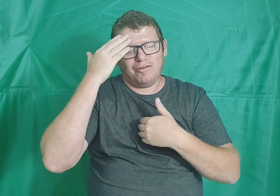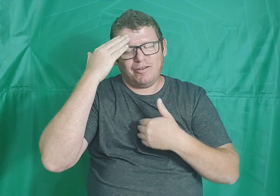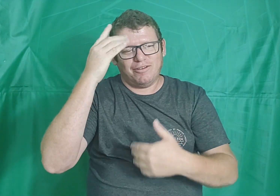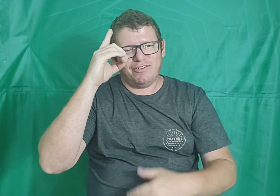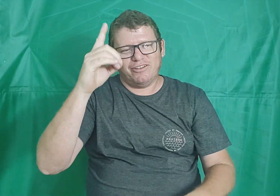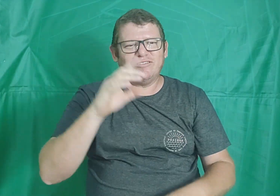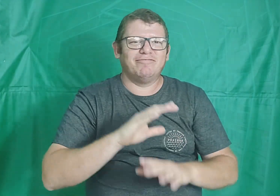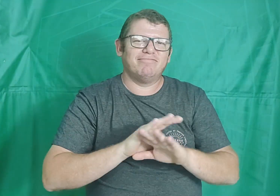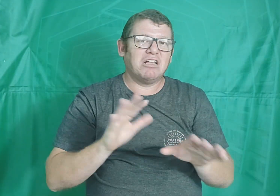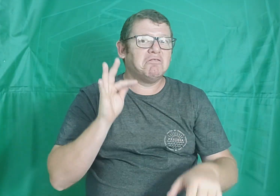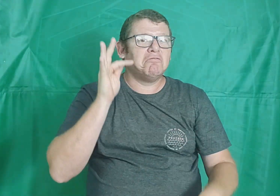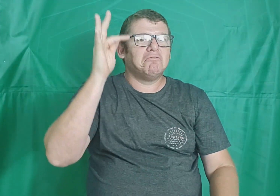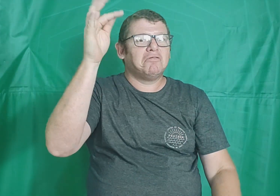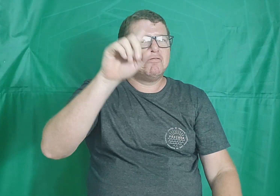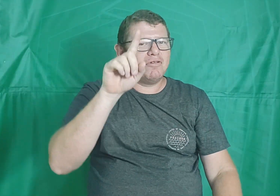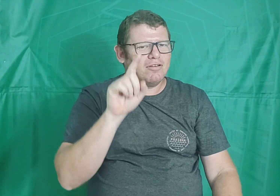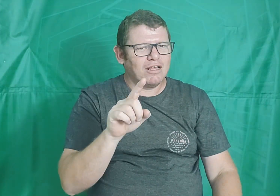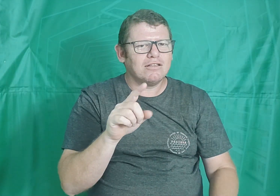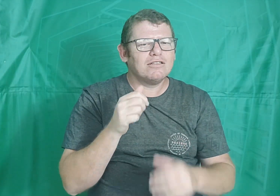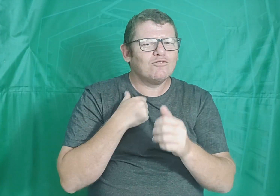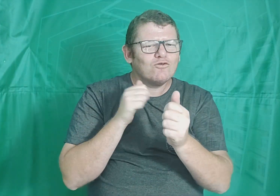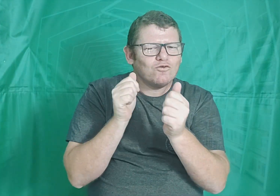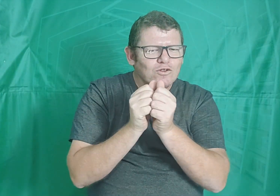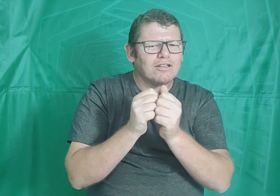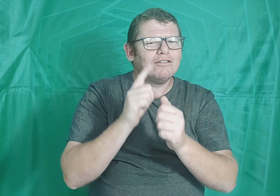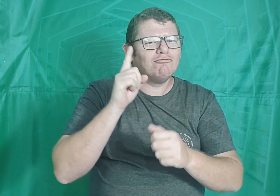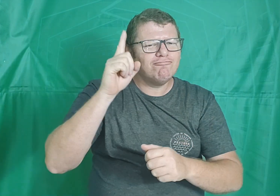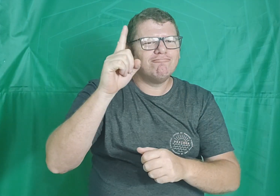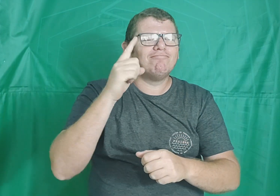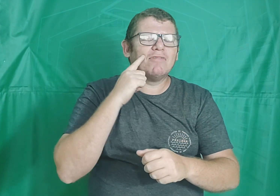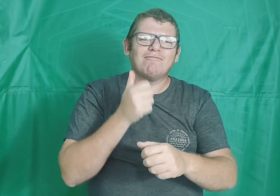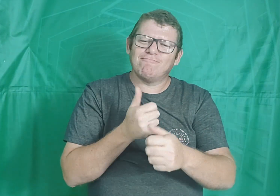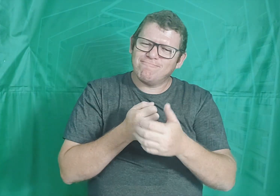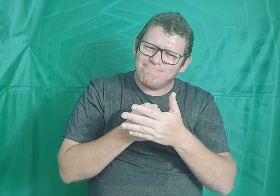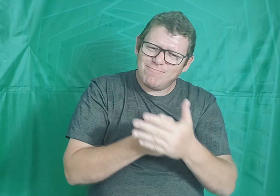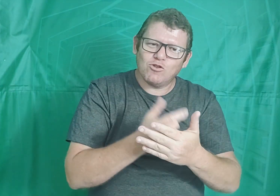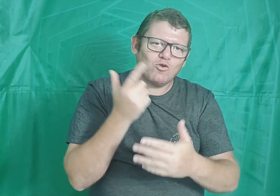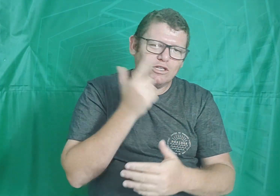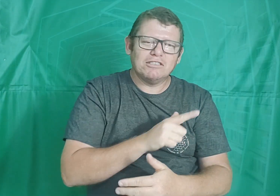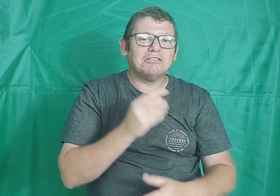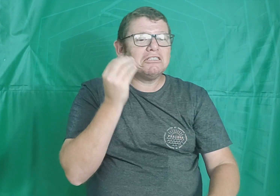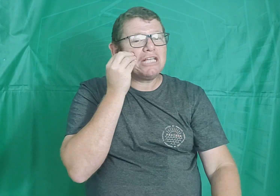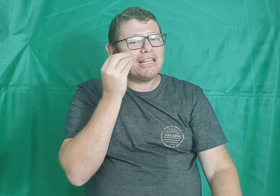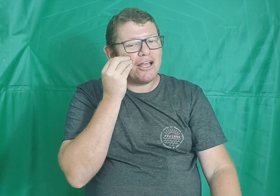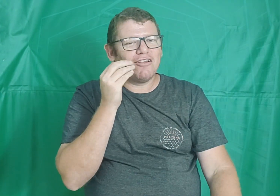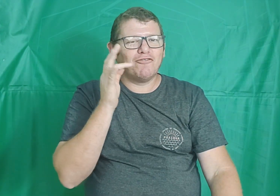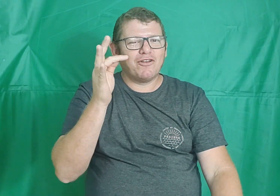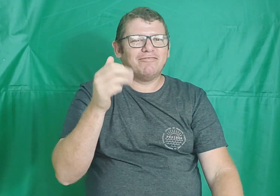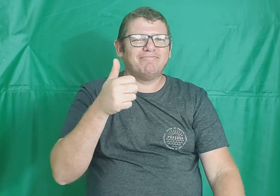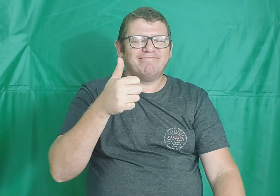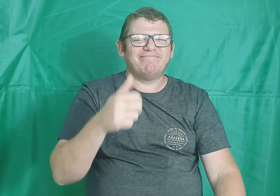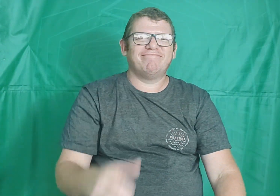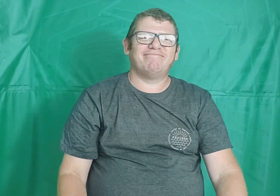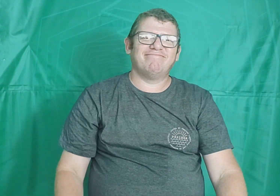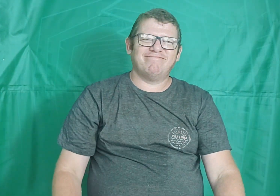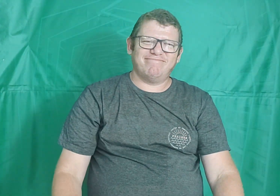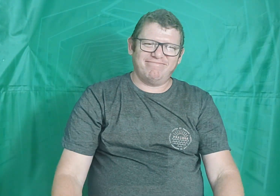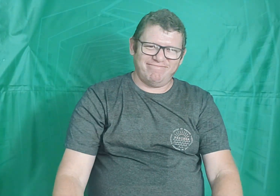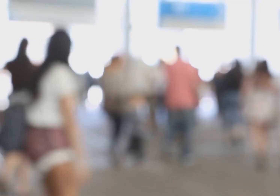grato. Agora vamos ver como será no futuro. Pretendo continuar lutando e alçando voos mais altos.